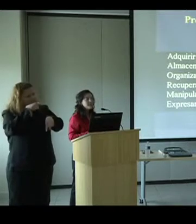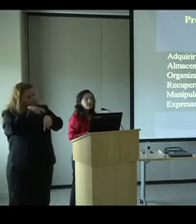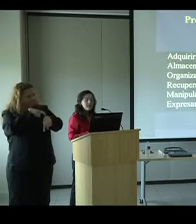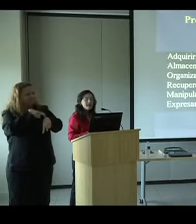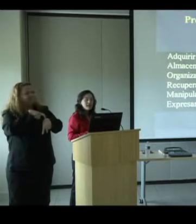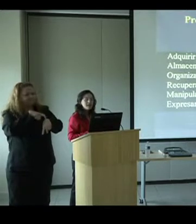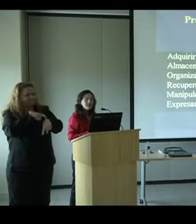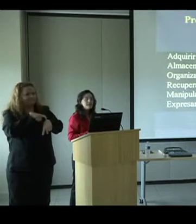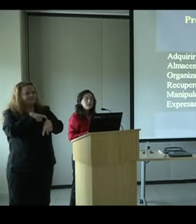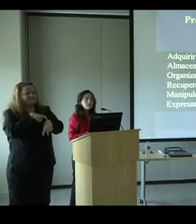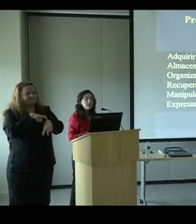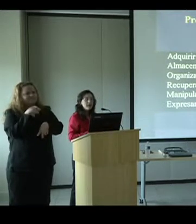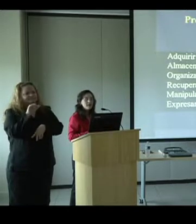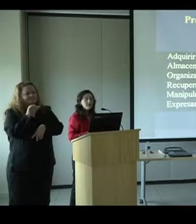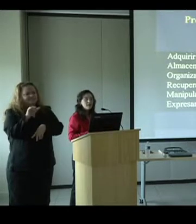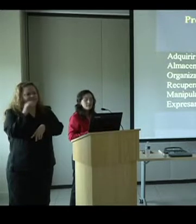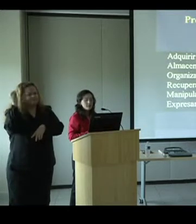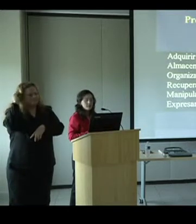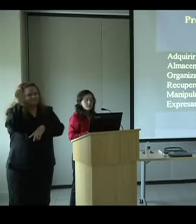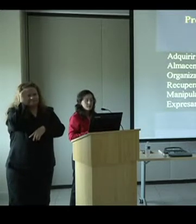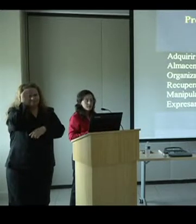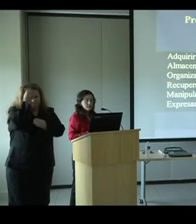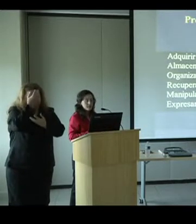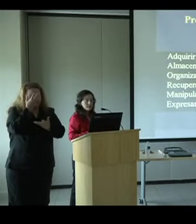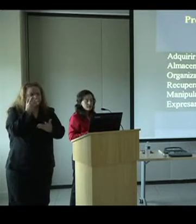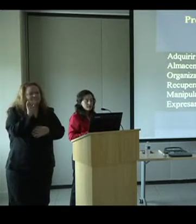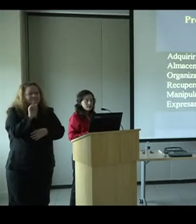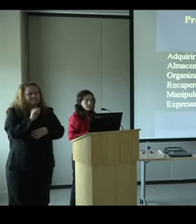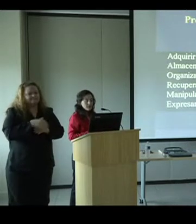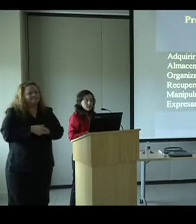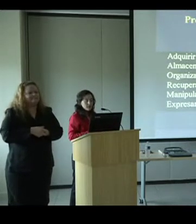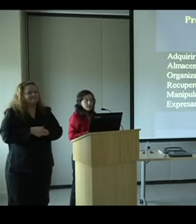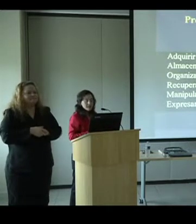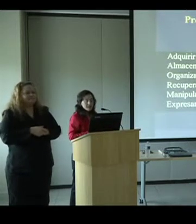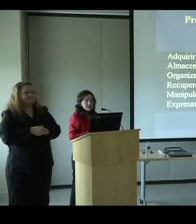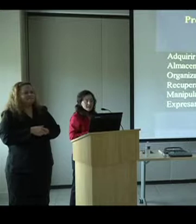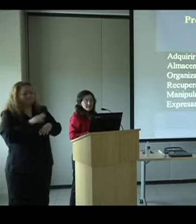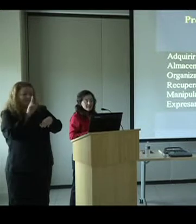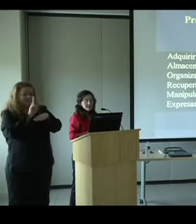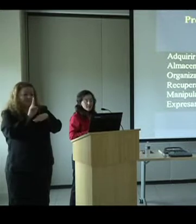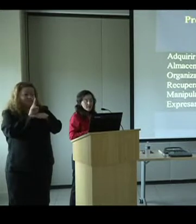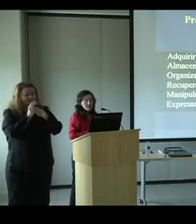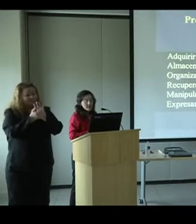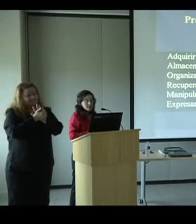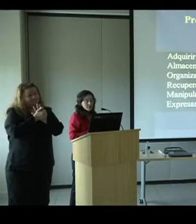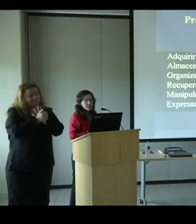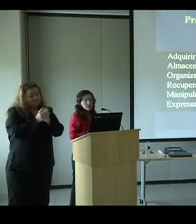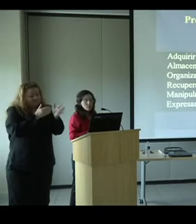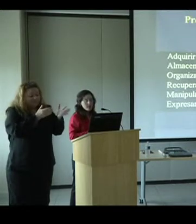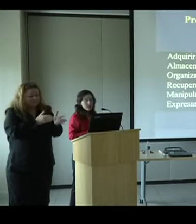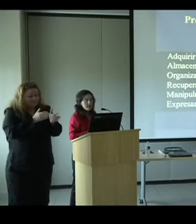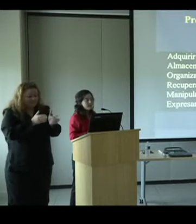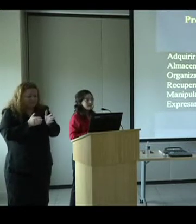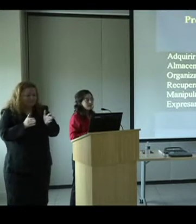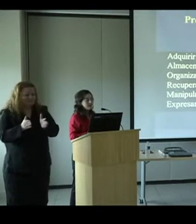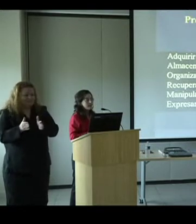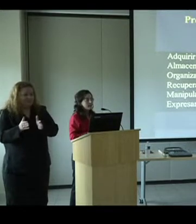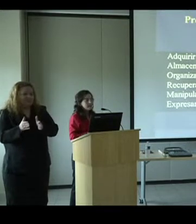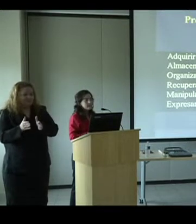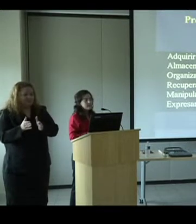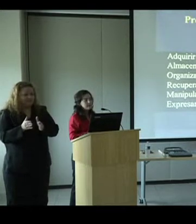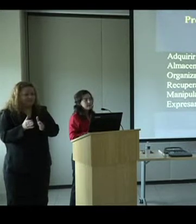también es recuperar la información utilizar destrezas de planificación y secuencia